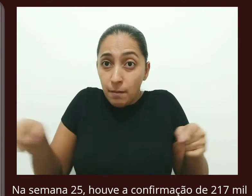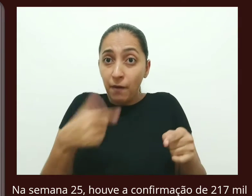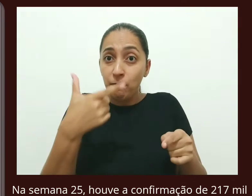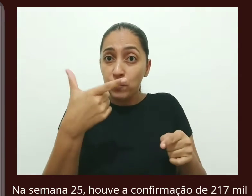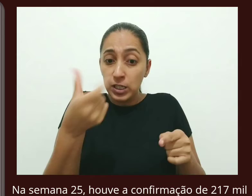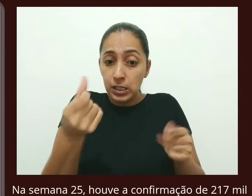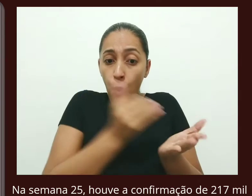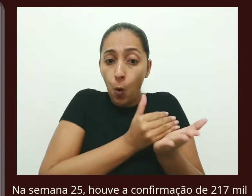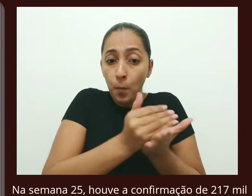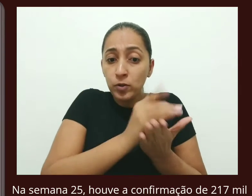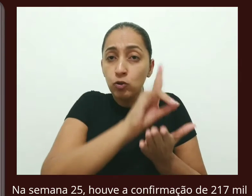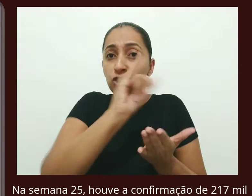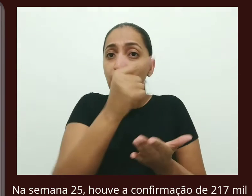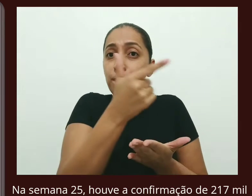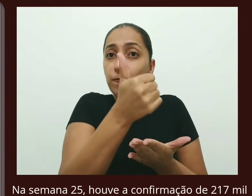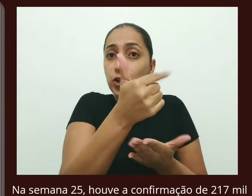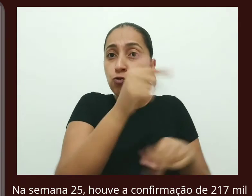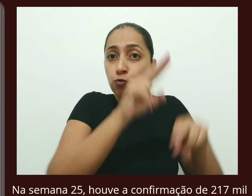26,